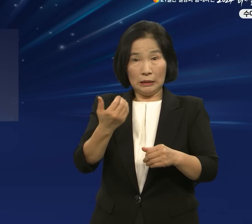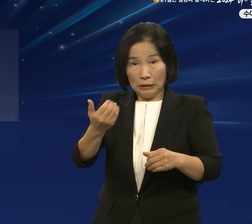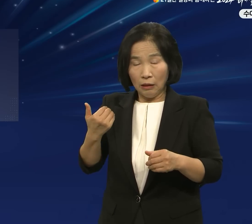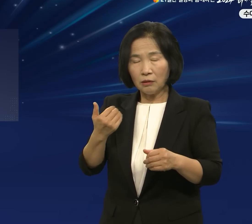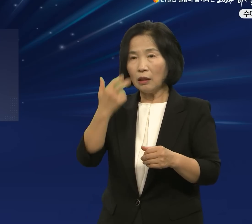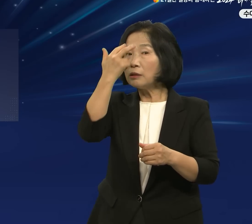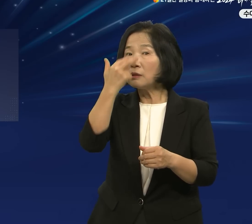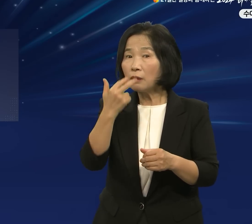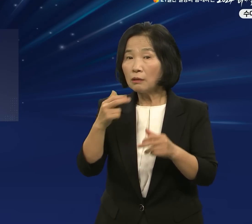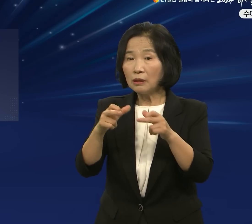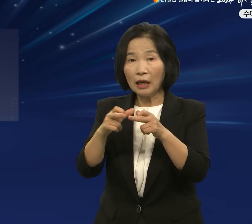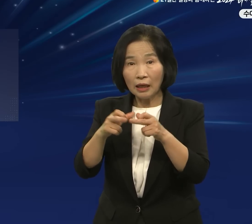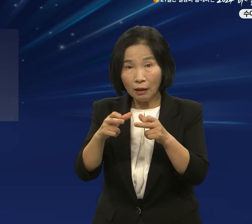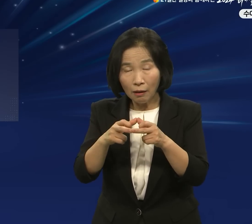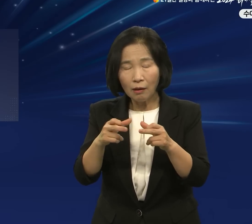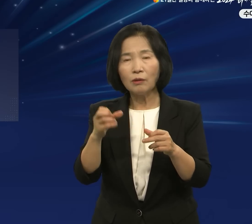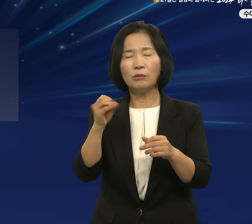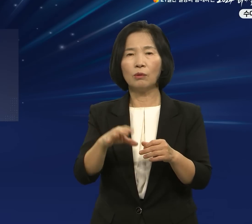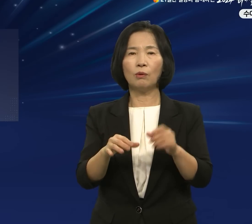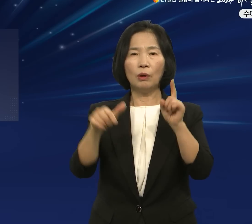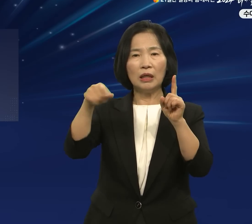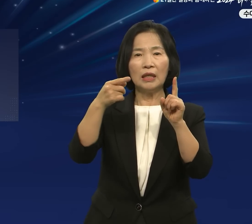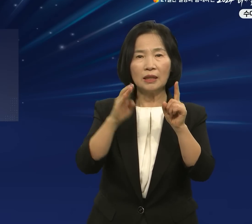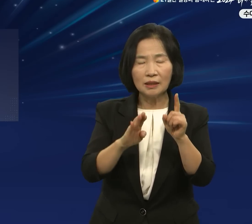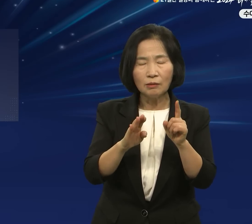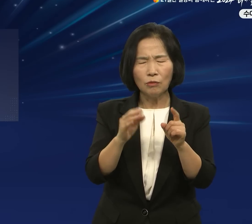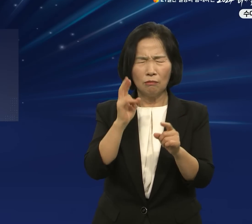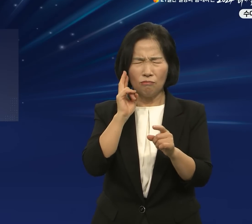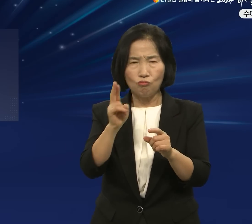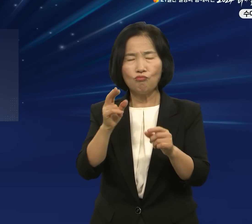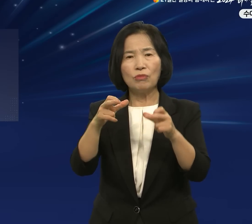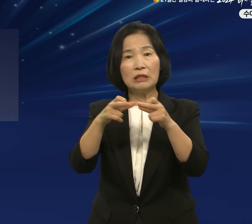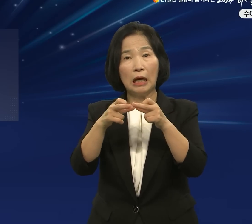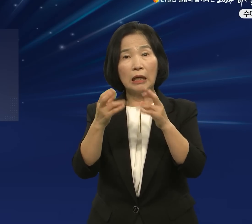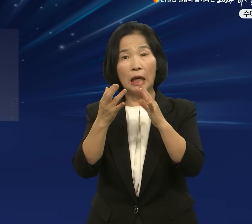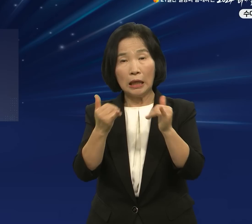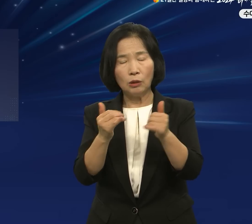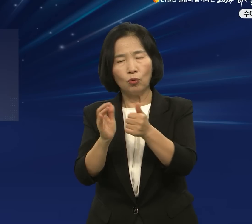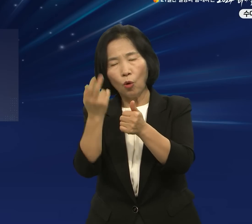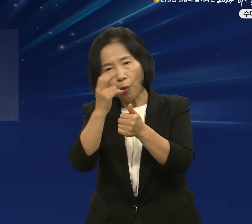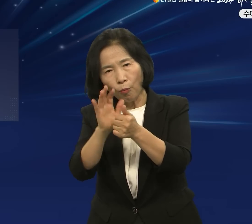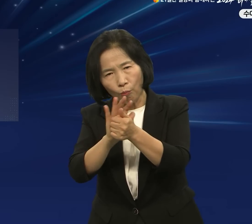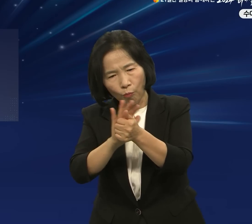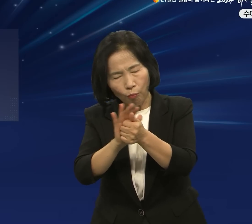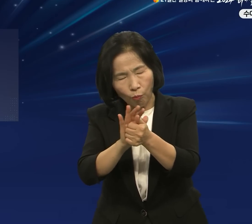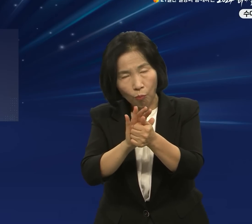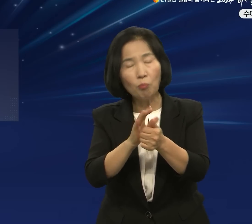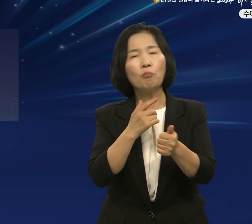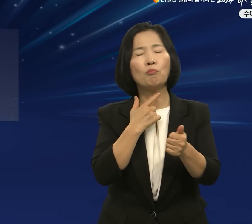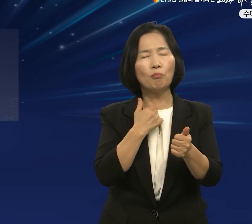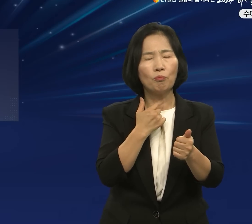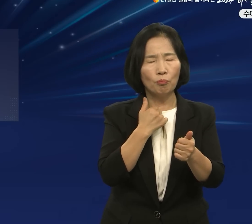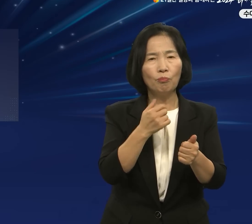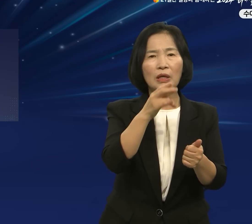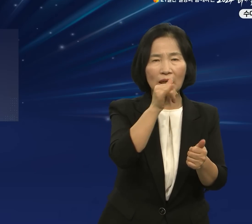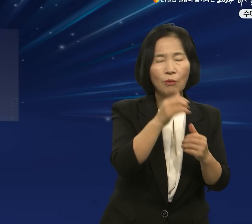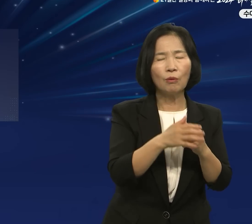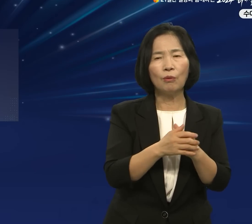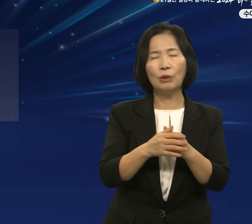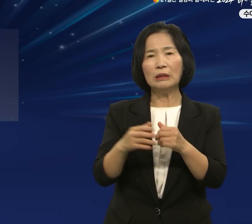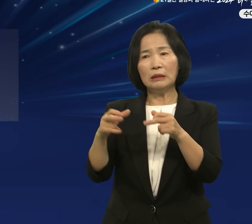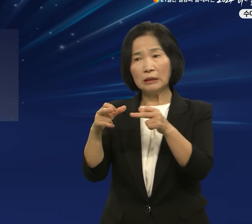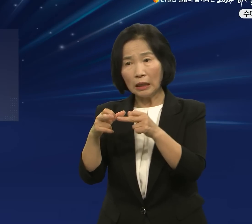했습니다. 1급 중증 장애인 돌봄 일도 했습니다. 저 역시 장애에 대한 편견이나